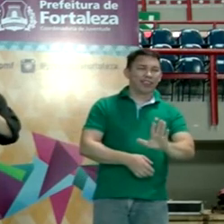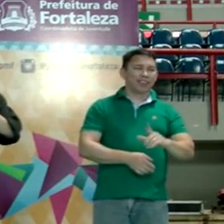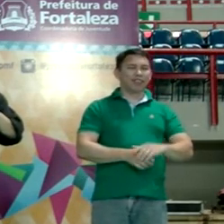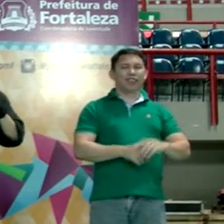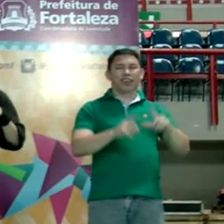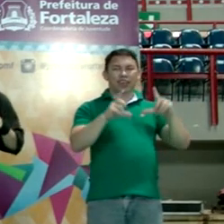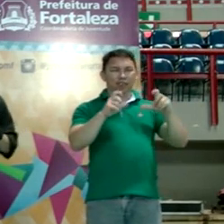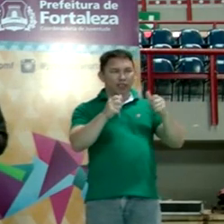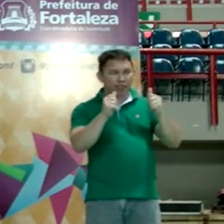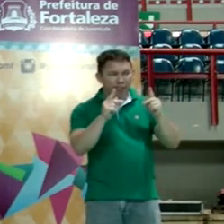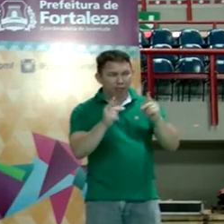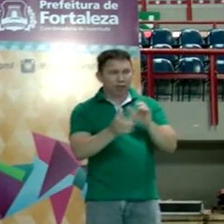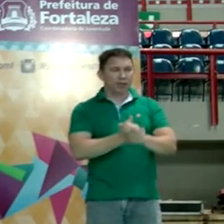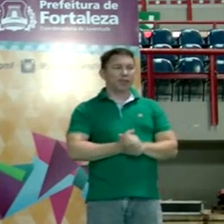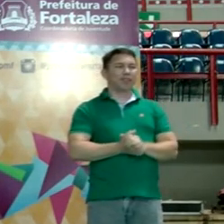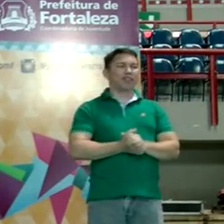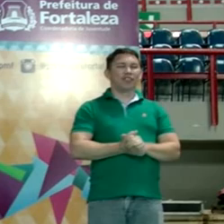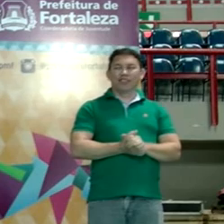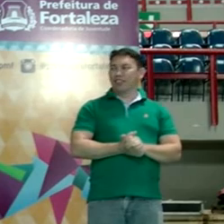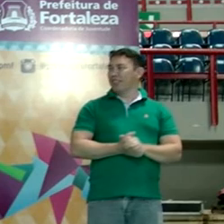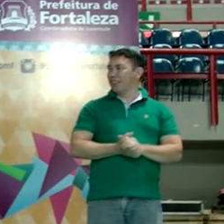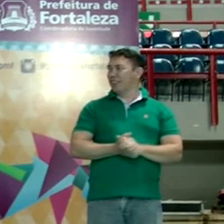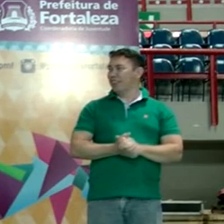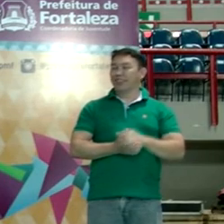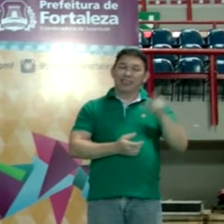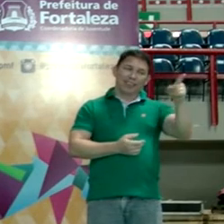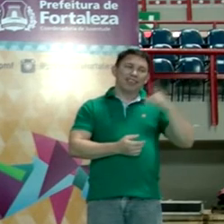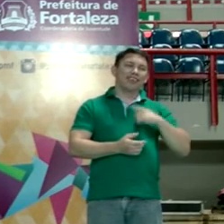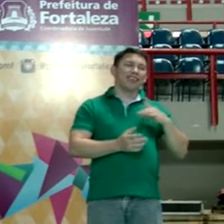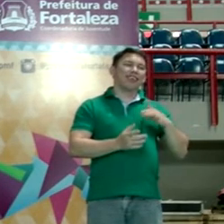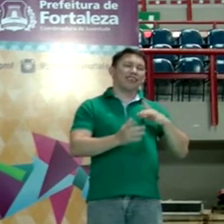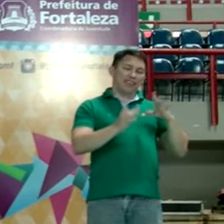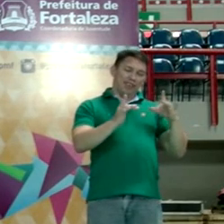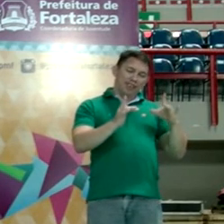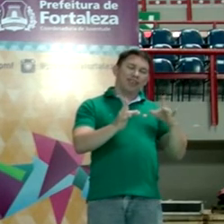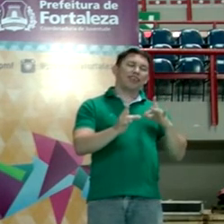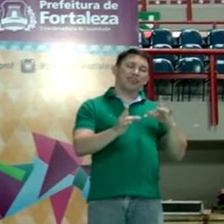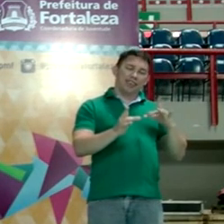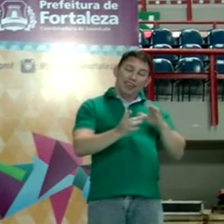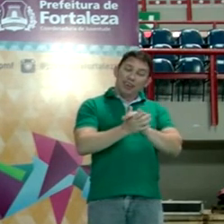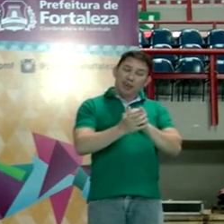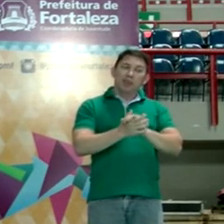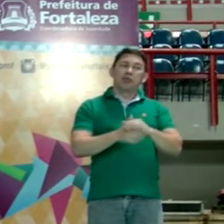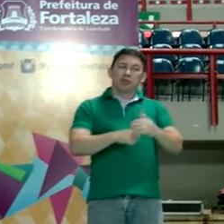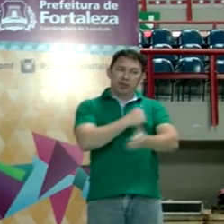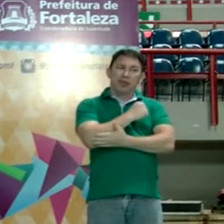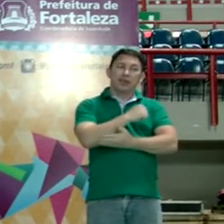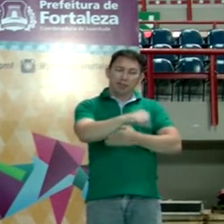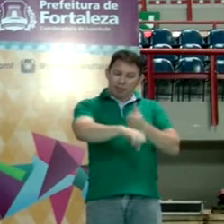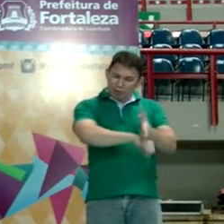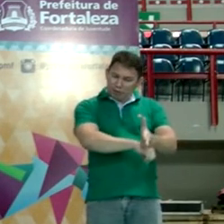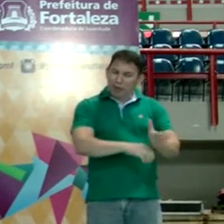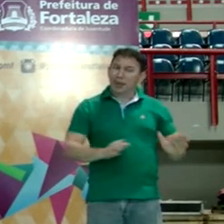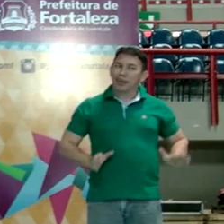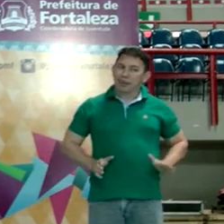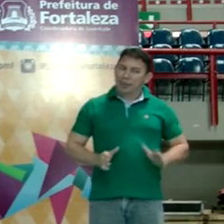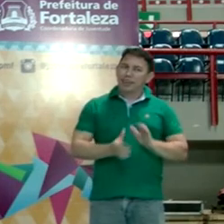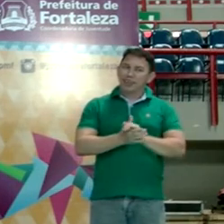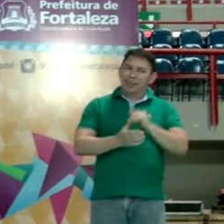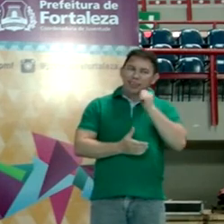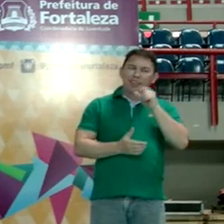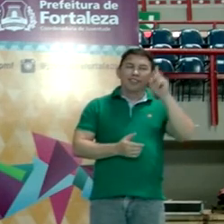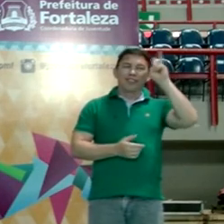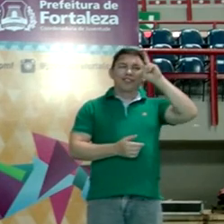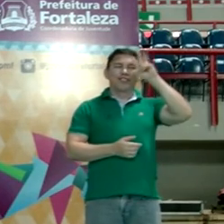foto. Ah, pronto. Olha que a minha esposa é ciumenta. Essa mulher fica batendo nas minhas fotos, rapaz. A minha esposa vem aqui. Bora lá. Eu me lembro quando eu